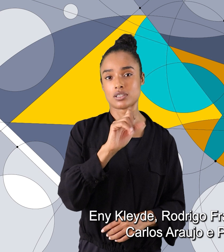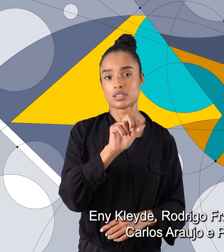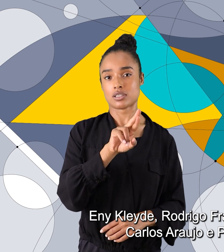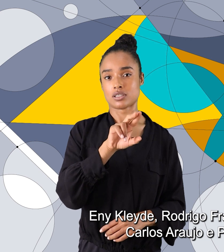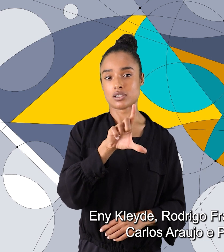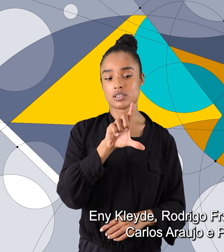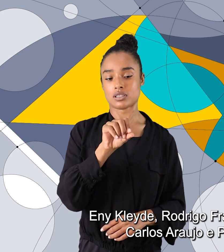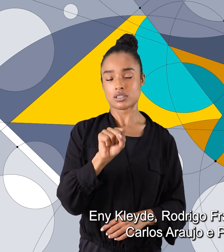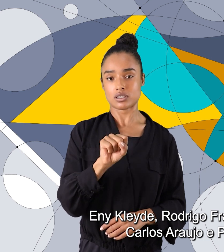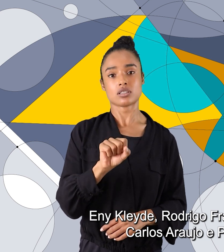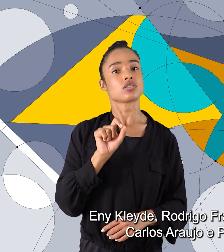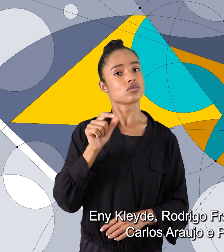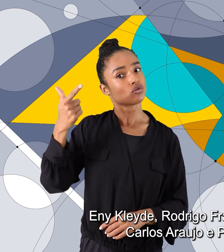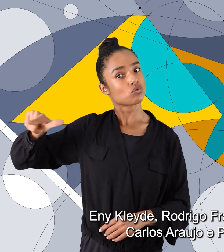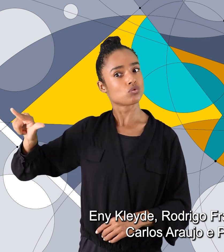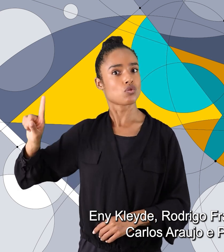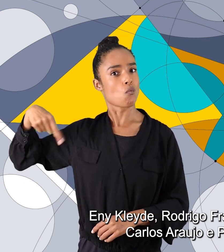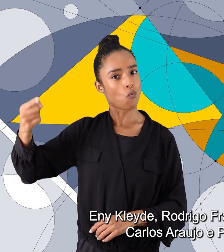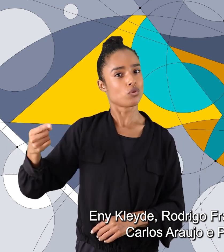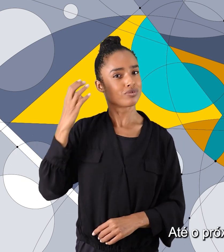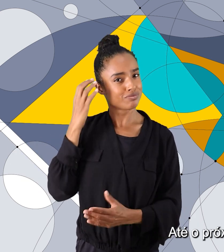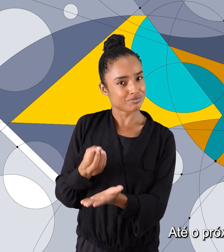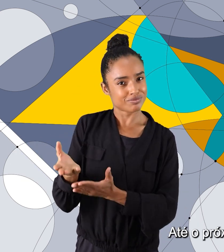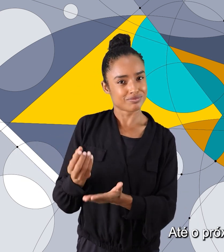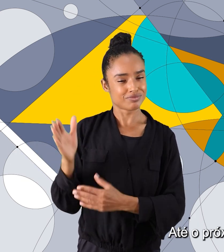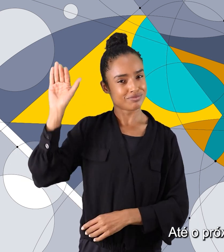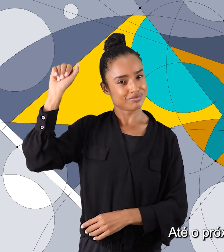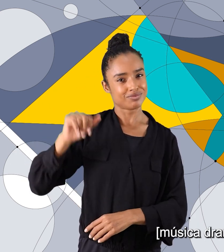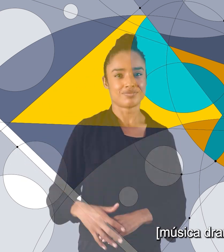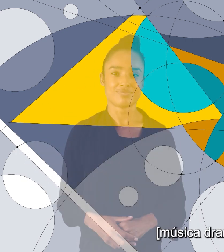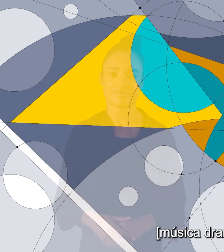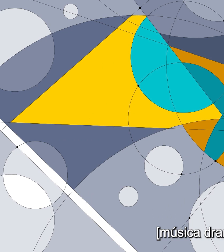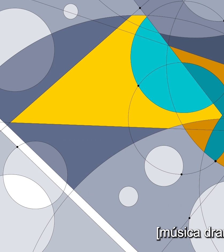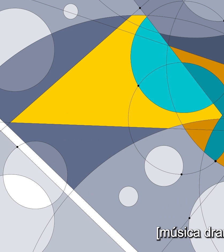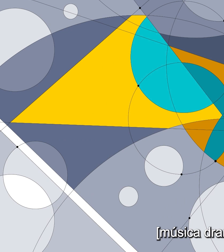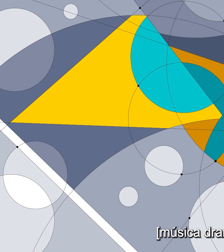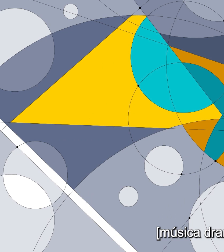Lúcia Xavier, Carlos Araújo e Priscila Maria. Até o próximo!